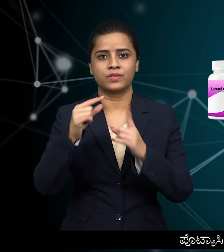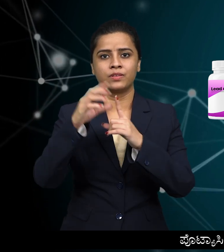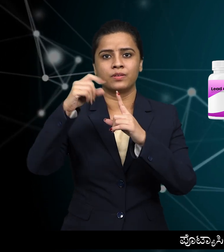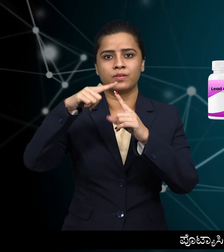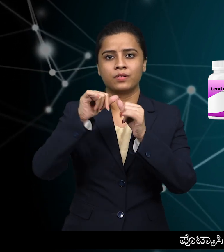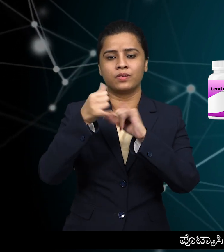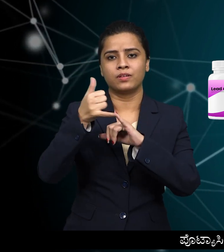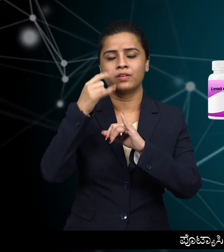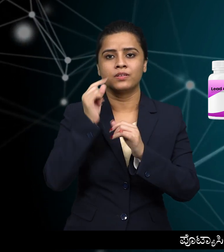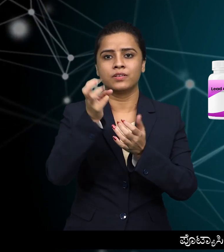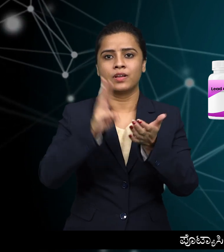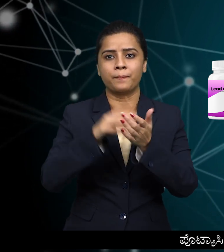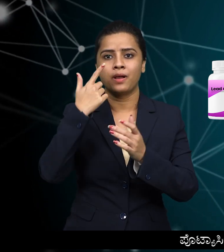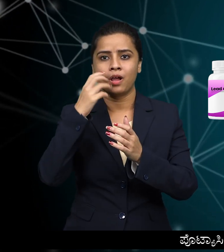potassium iodide,